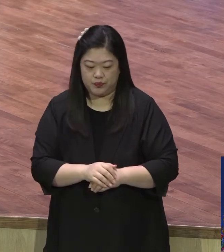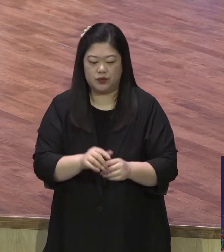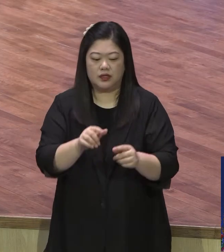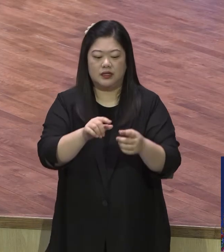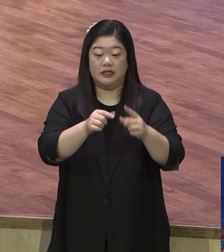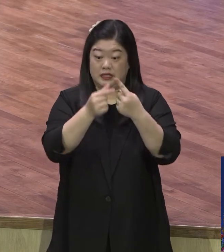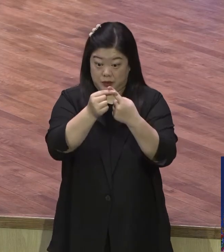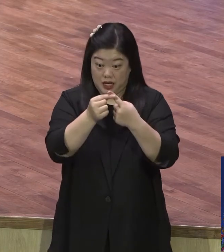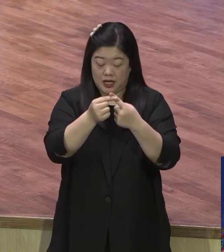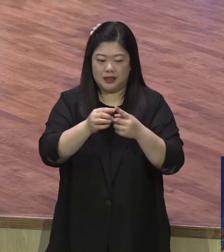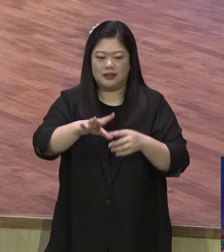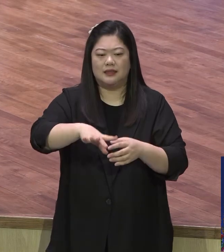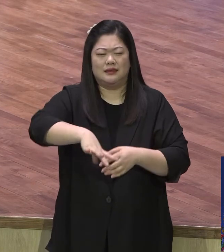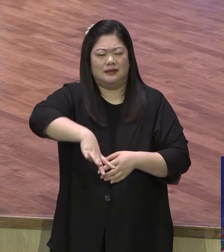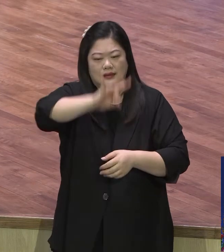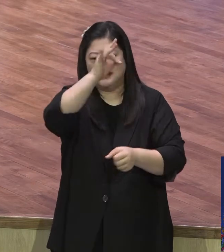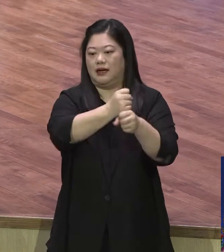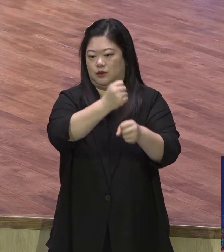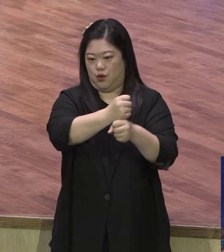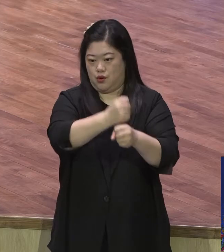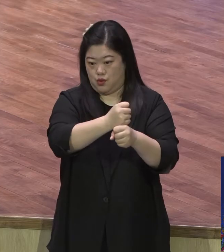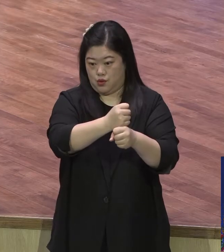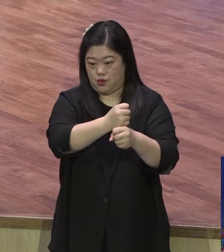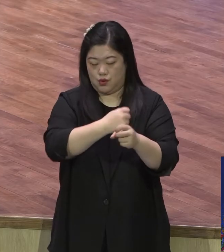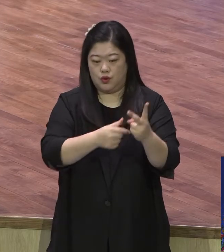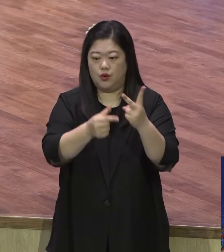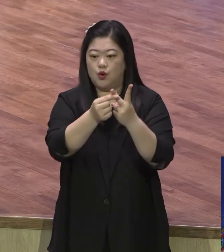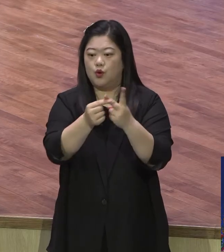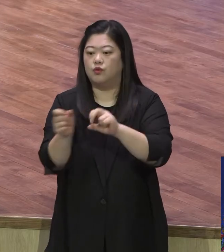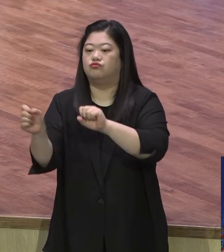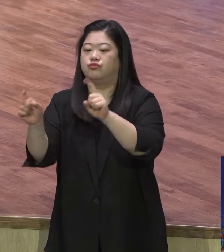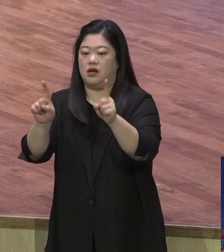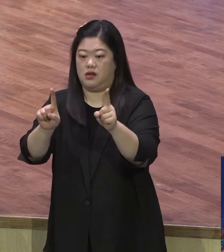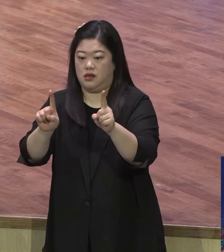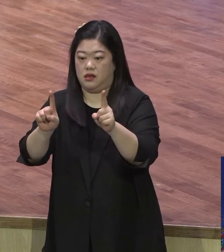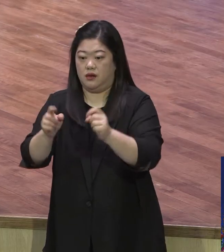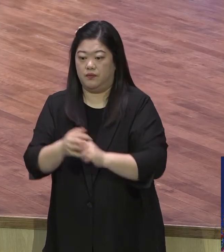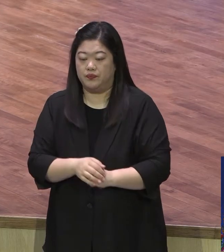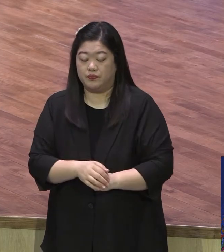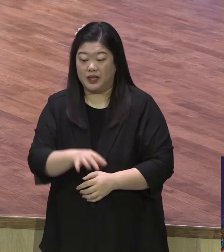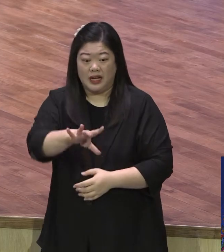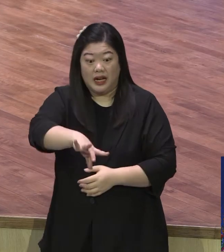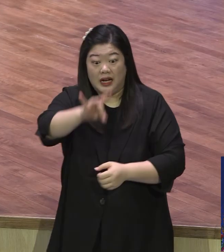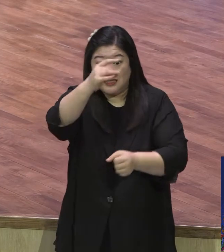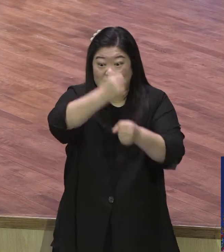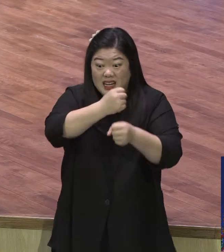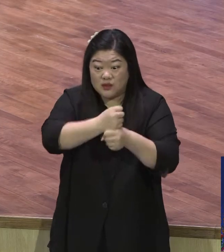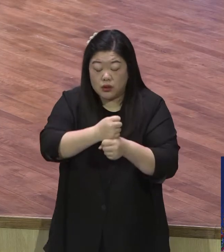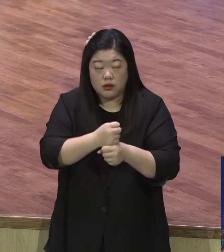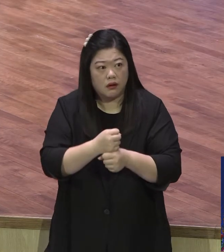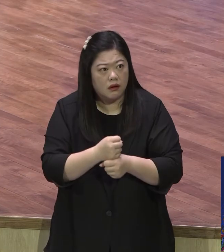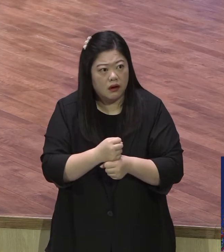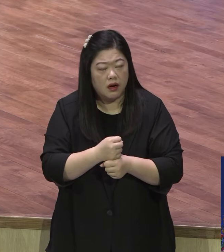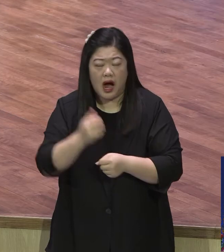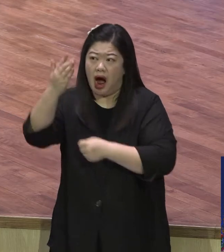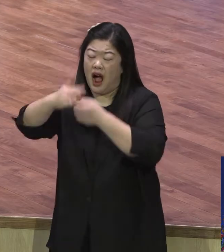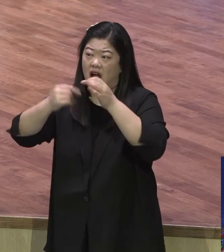그러니까 이 두 개의 산 이 큰 산이 뭐예요 이걸 믿어야 된다 이게 안 믿어진다 창조